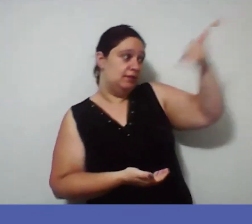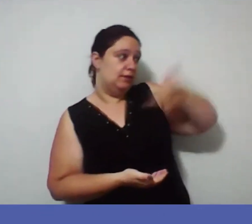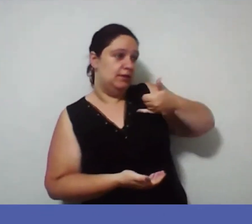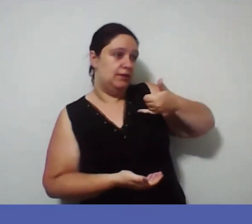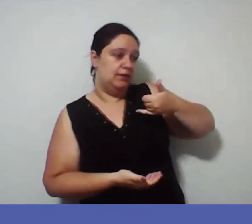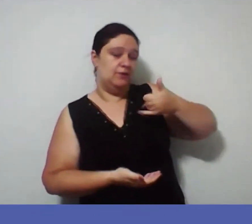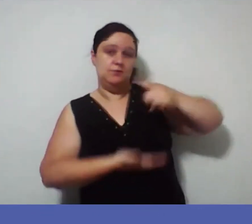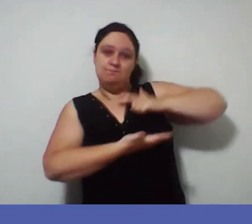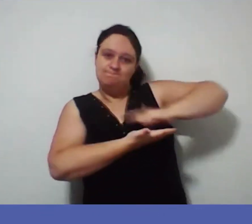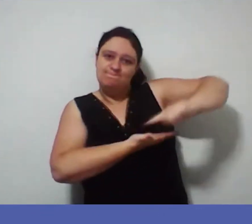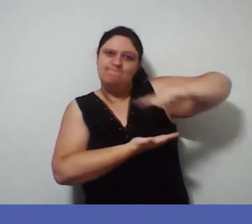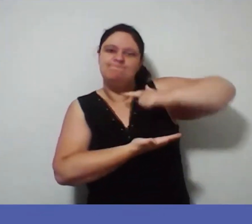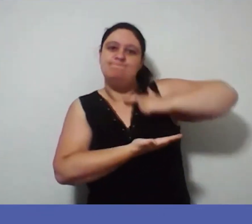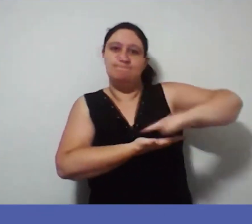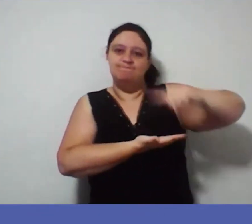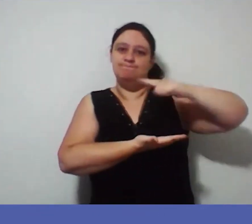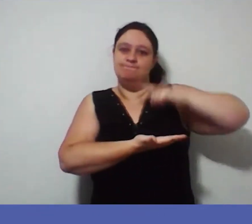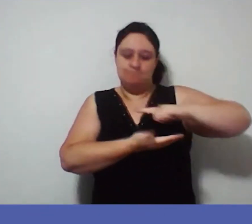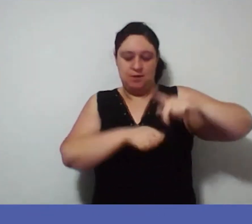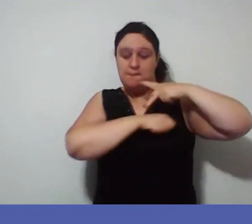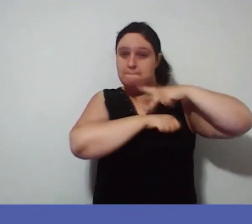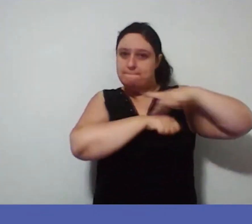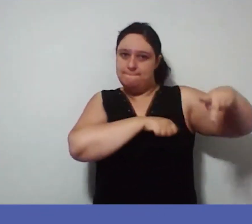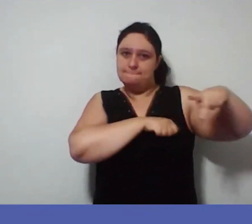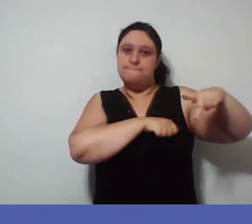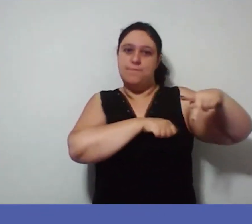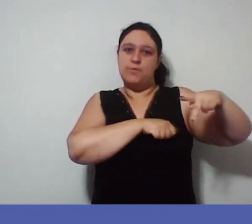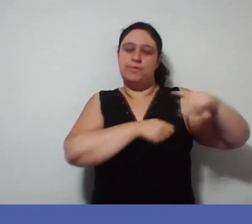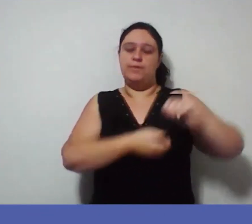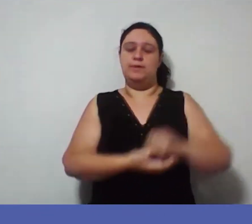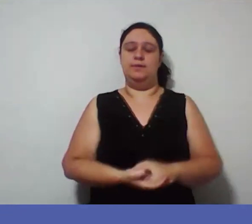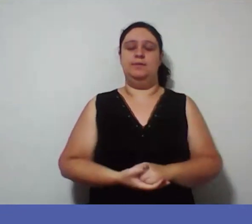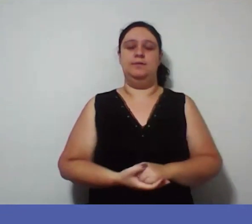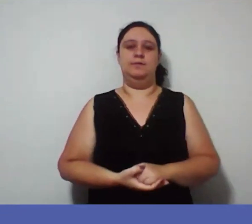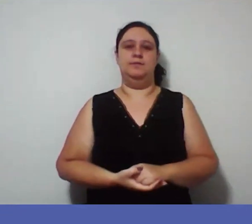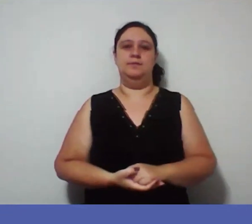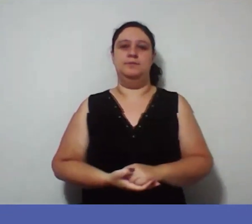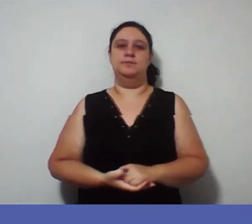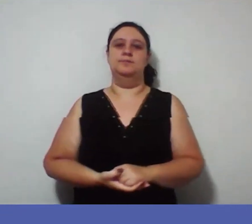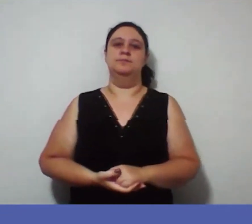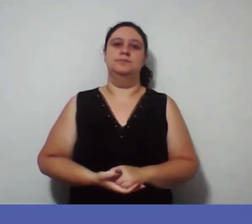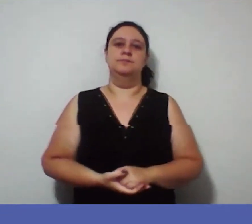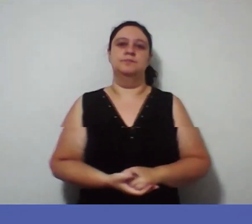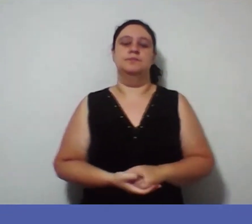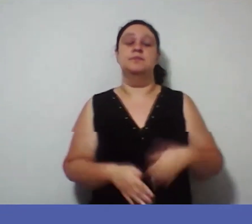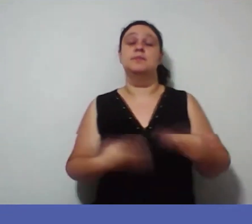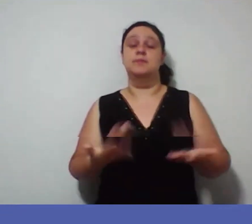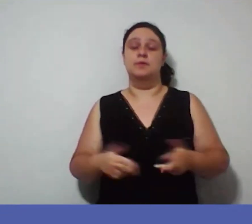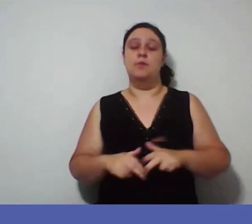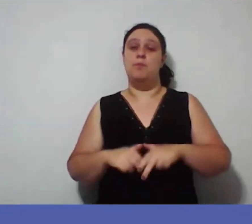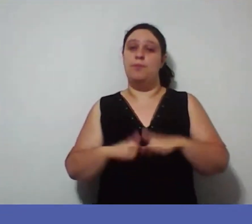purificar com a lavagem de água pela palavra. Por isso, irmãos,